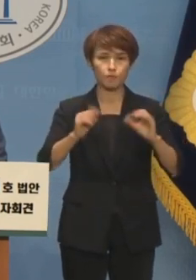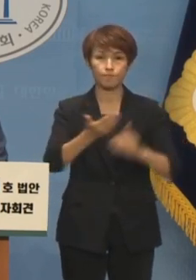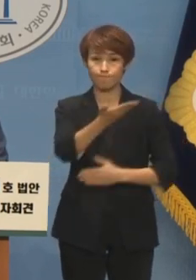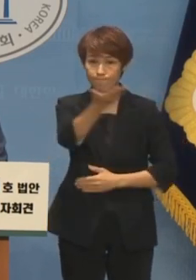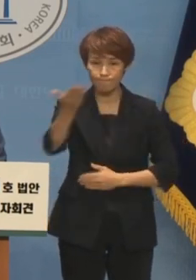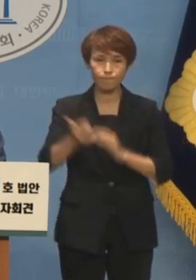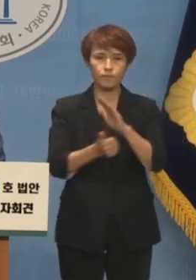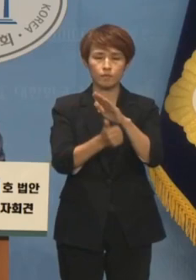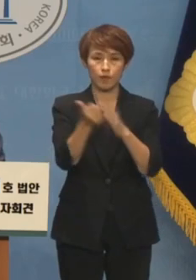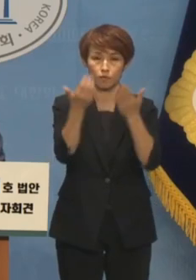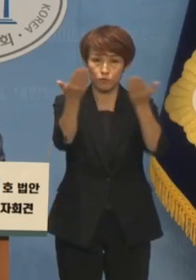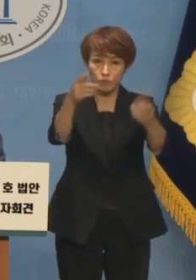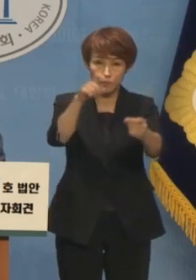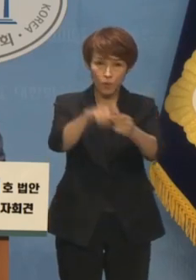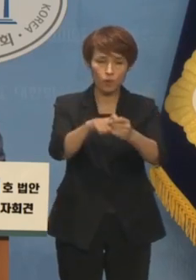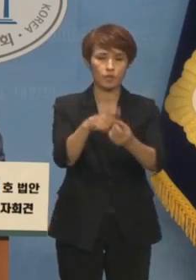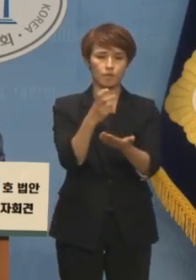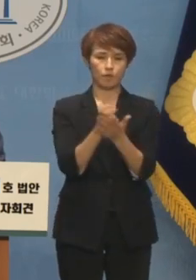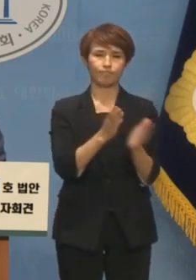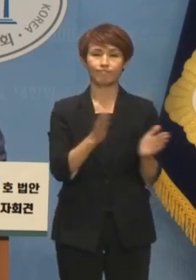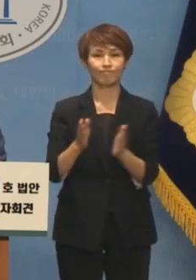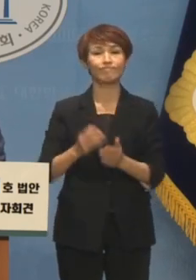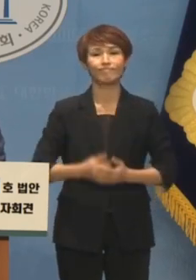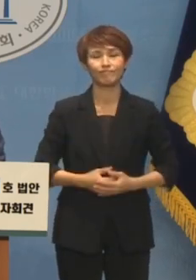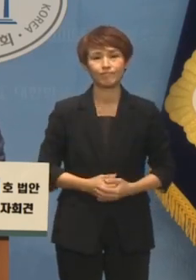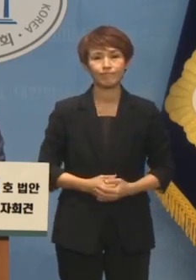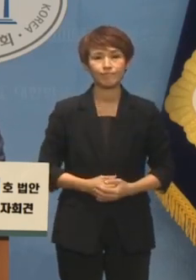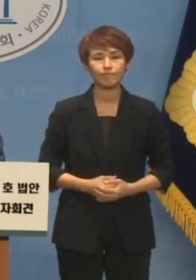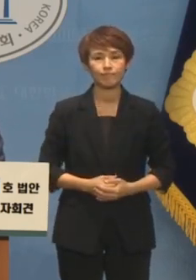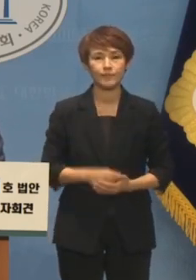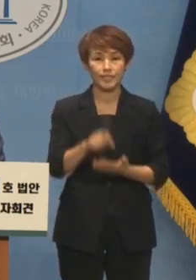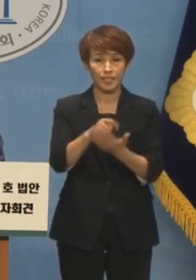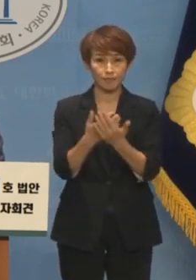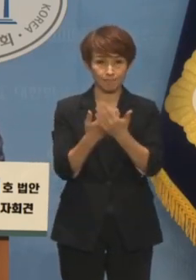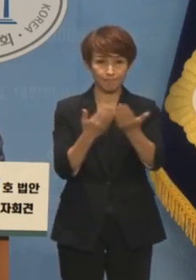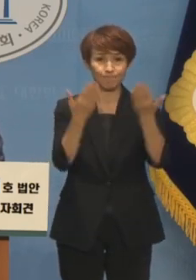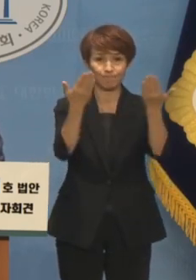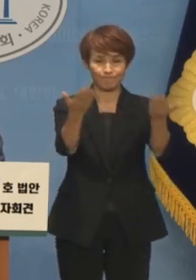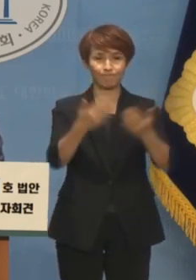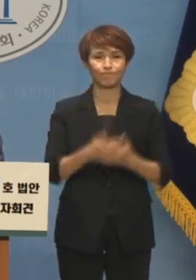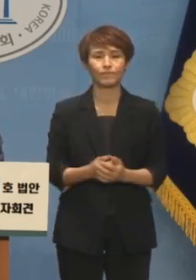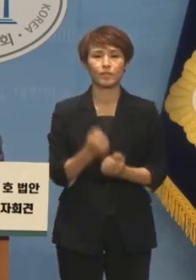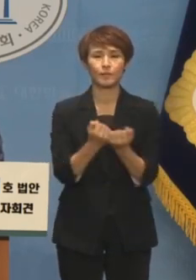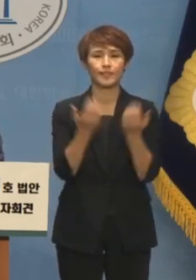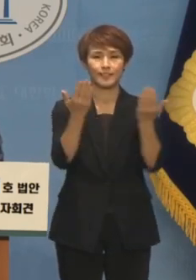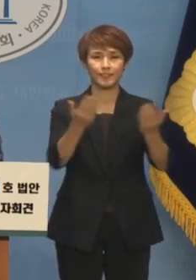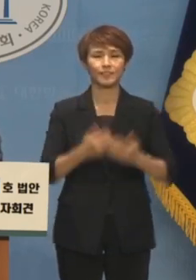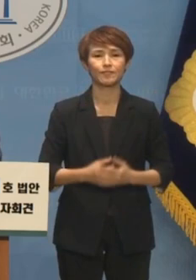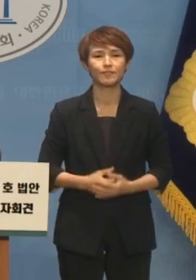이 법안을 마련했습니다. 기자회견문을 낭독하도록 하겠습니다.